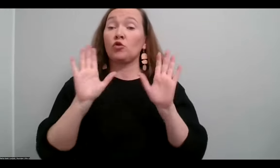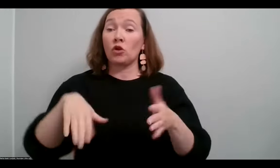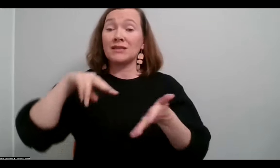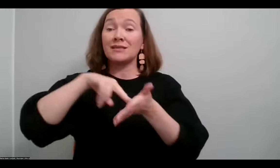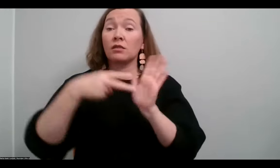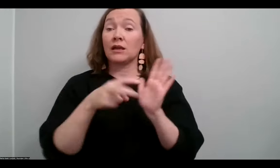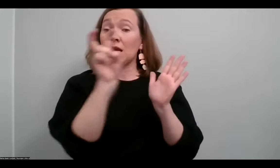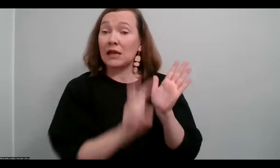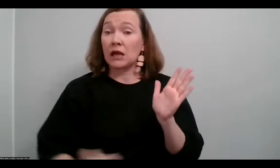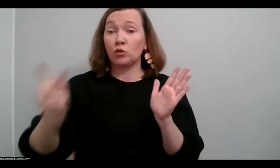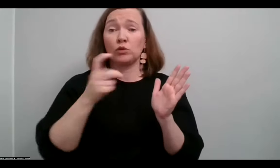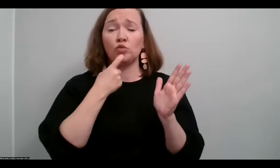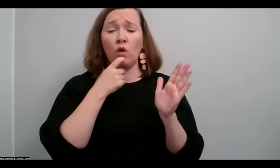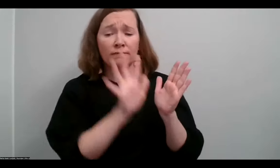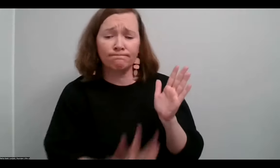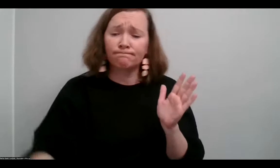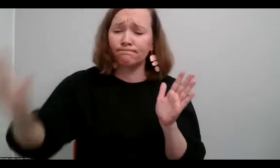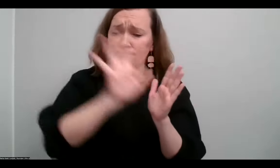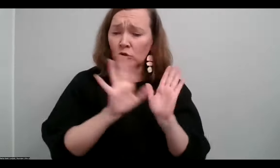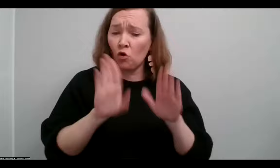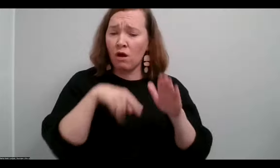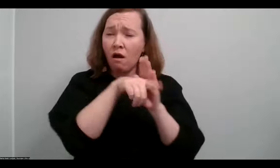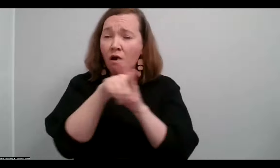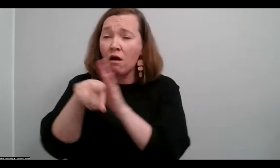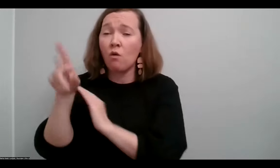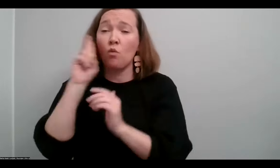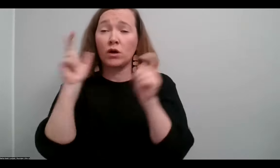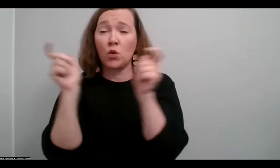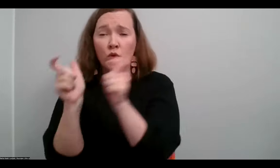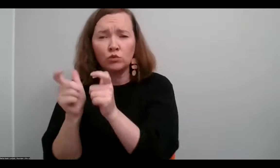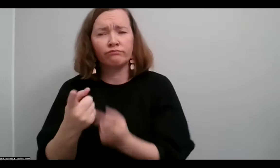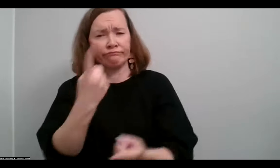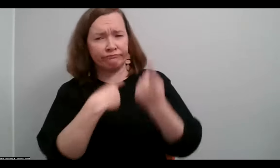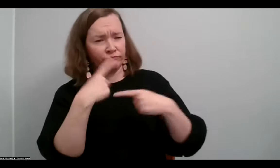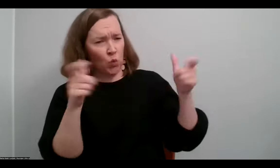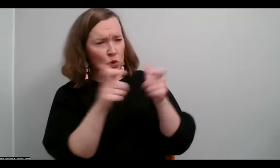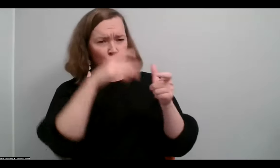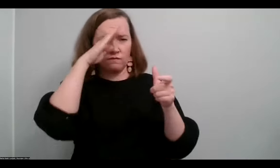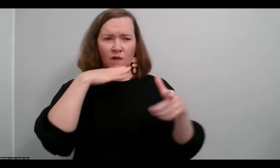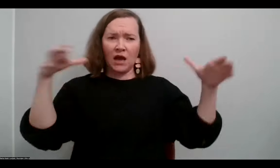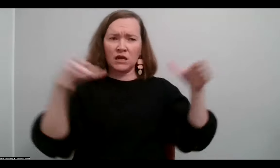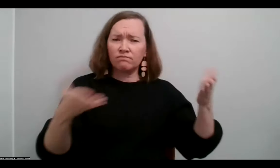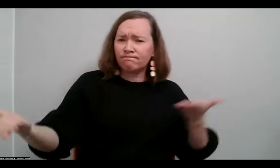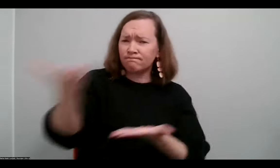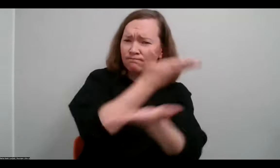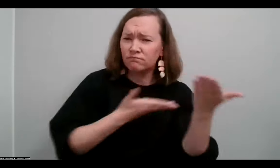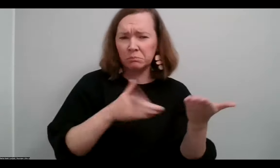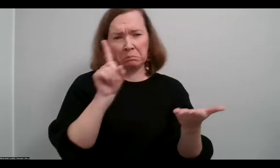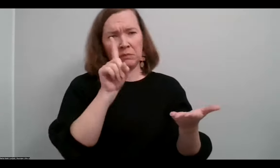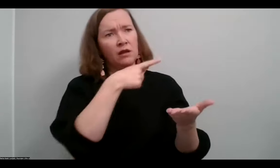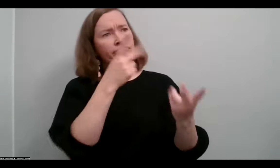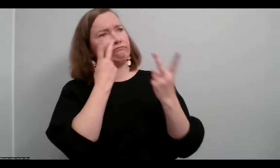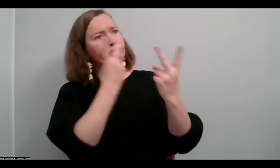Vuonna 2020 Kuurojen liitto suoritti strategian kiertueen ympäri Suomen. Kävimme